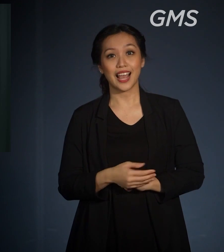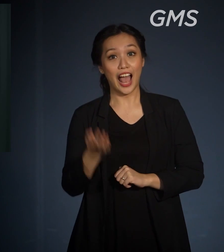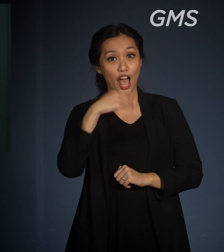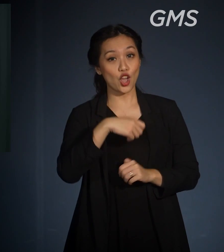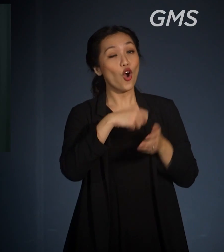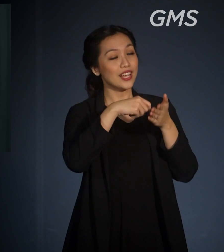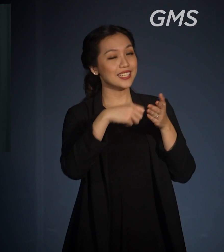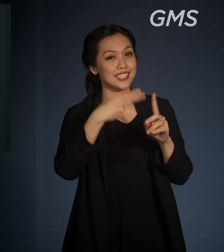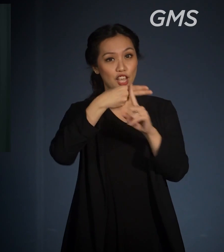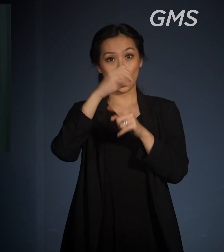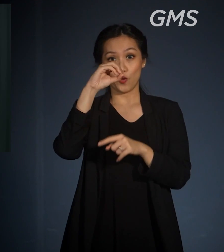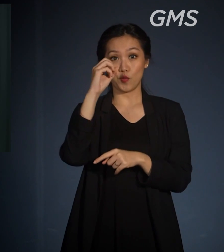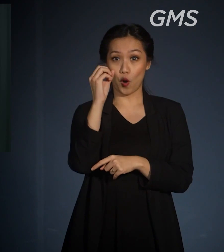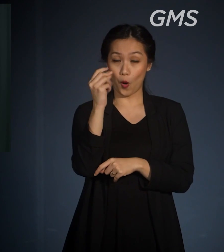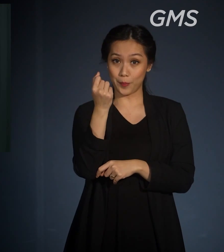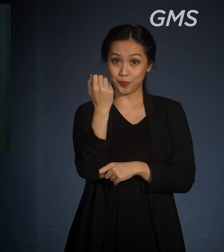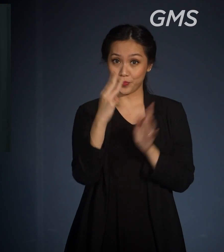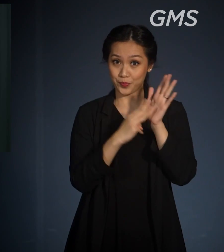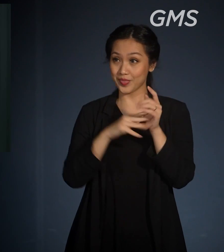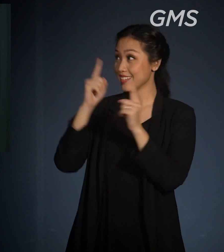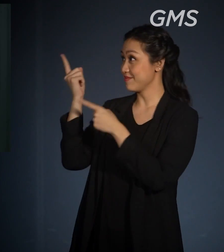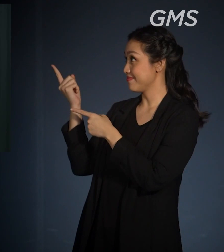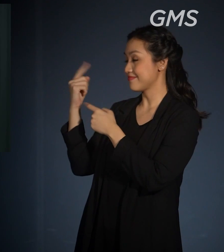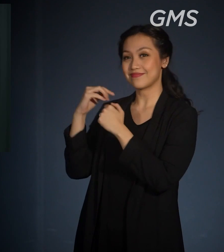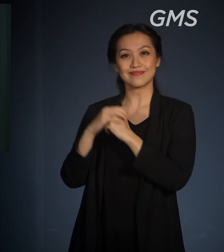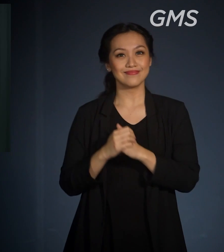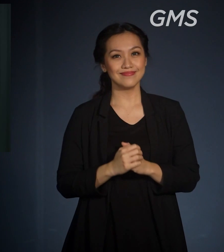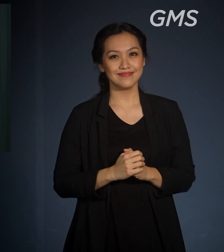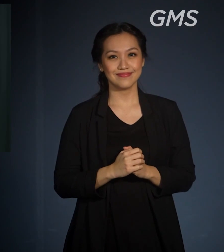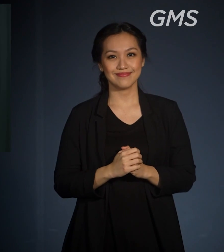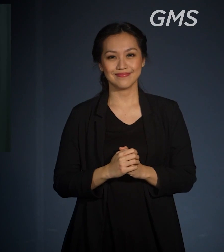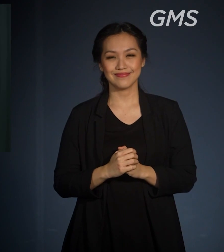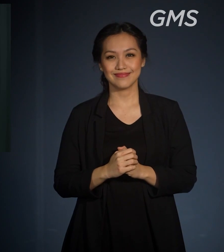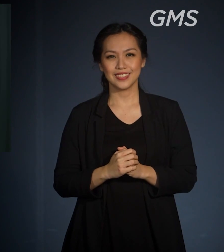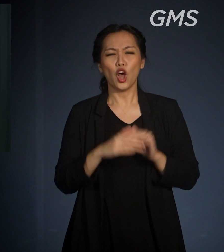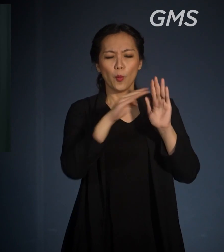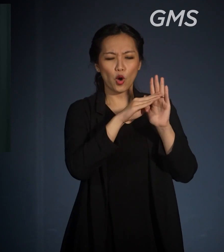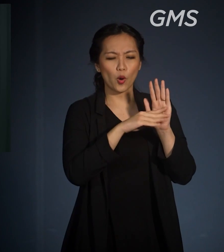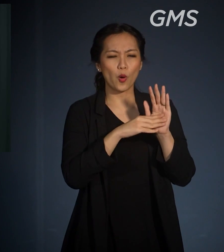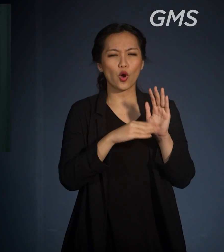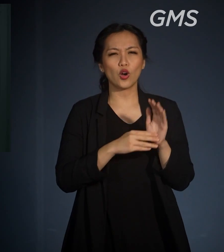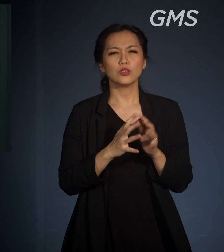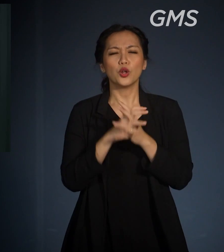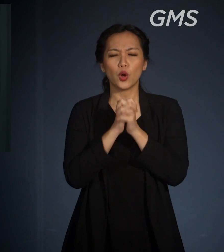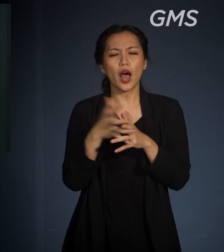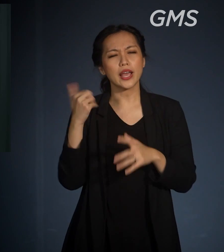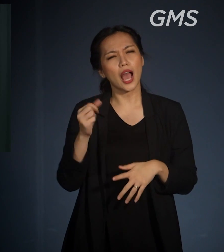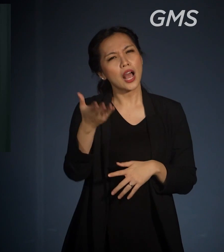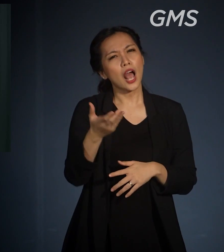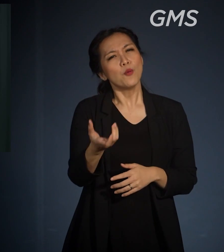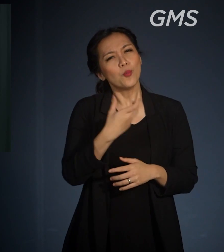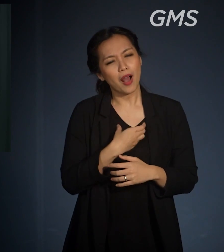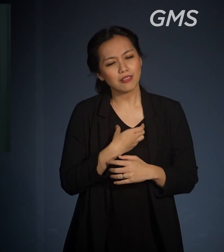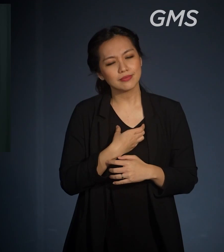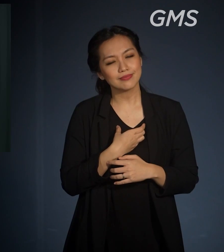permohonan doa yang ada di gms.church/form. Anda bisa isi di sana pokok-pokok doa yang Anda rindukan. Dan kami sekali lagi dari Departemen